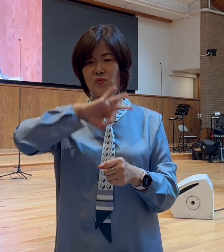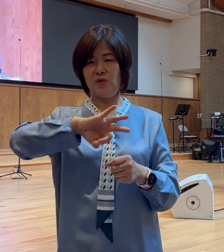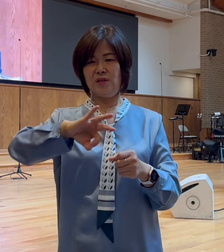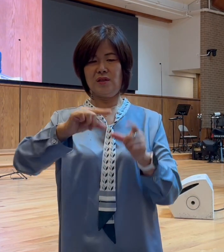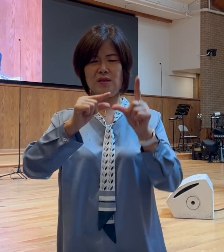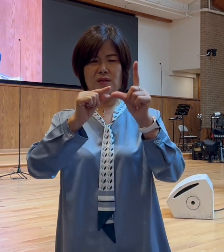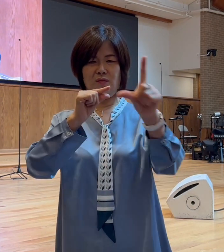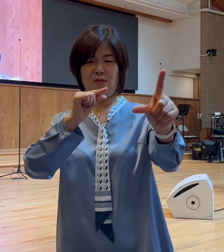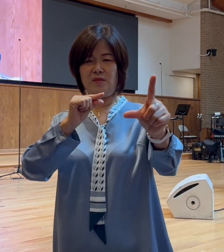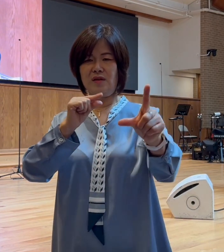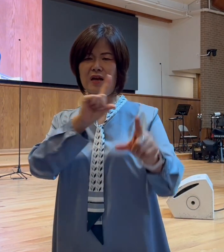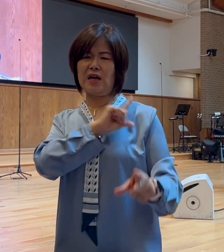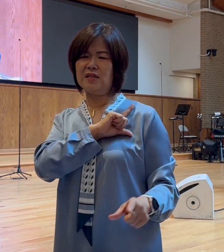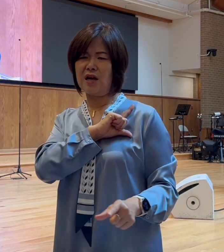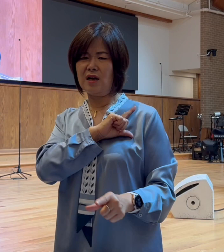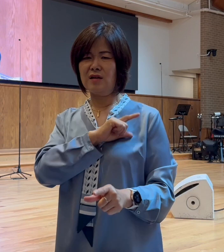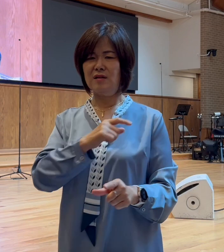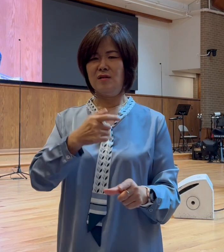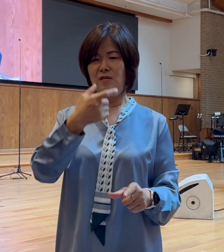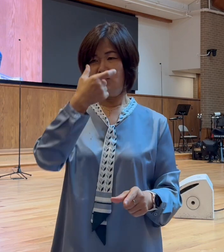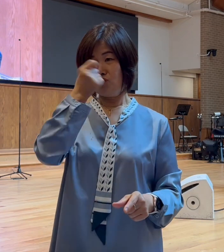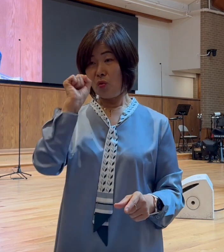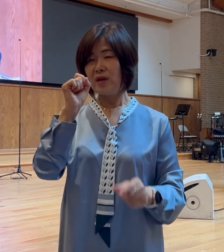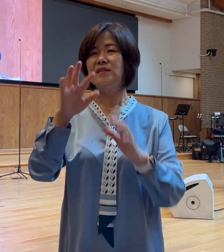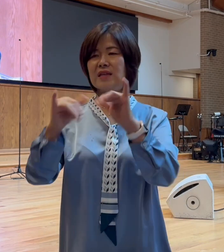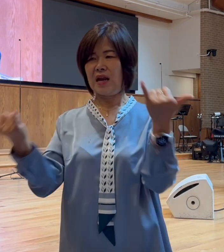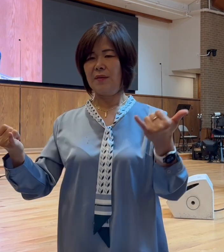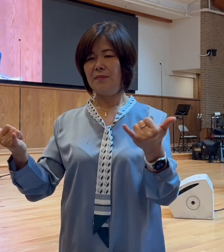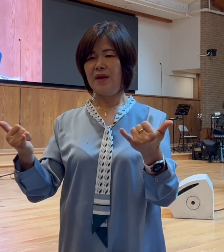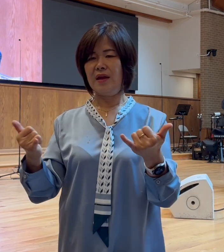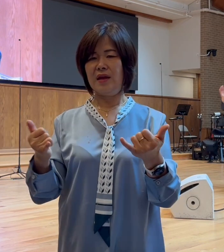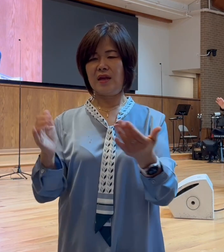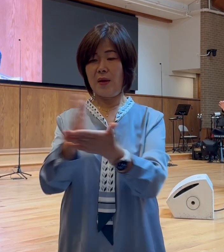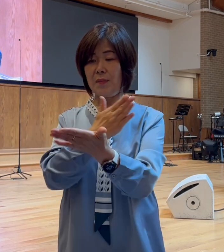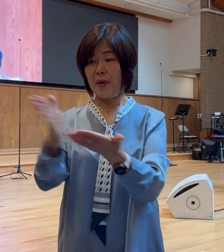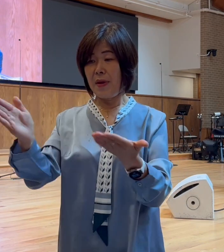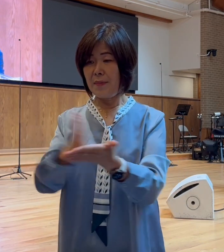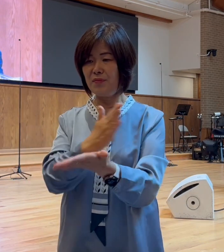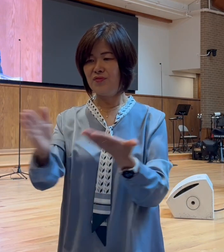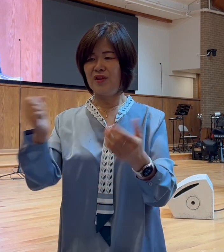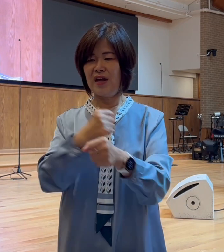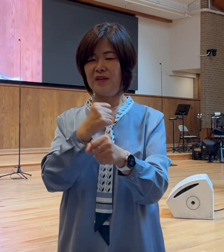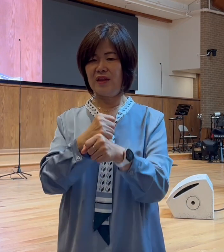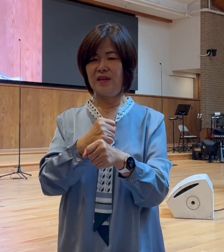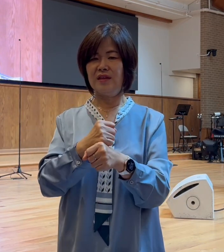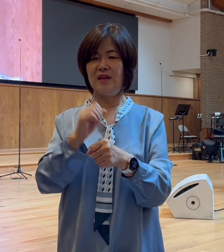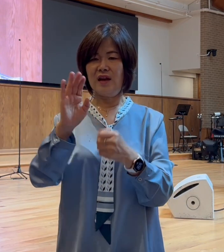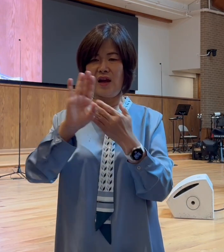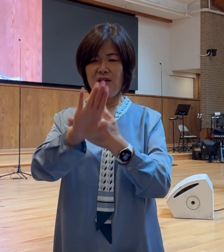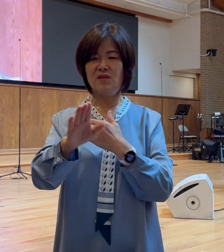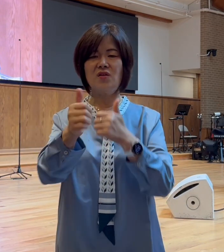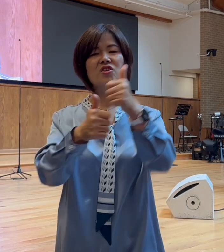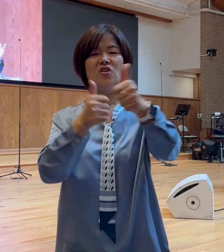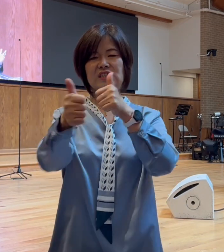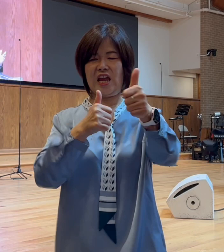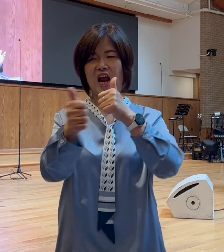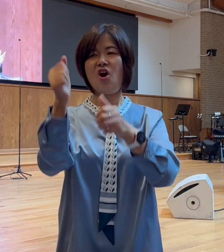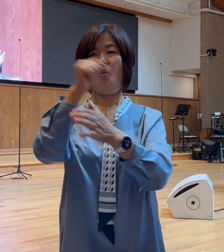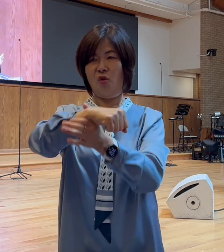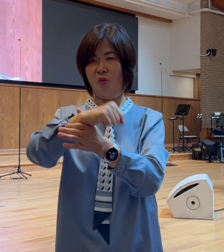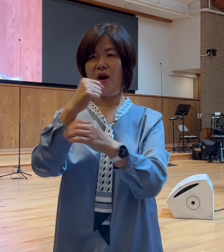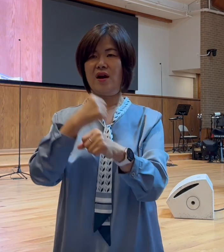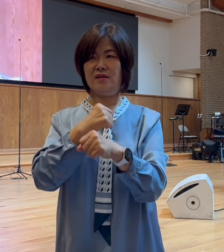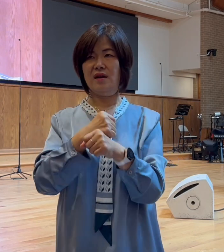부분을 가장 혜택을 못 받은 사람들에게 배분한다는 전제 하에서 경쟁을 허용하자는